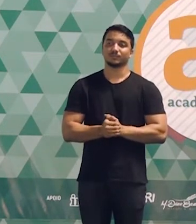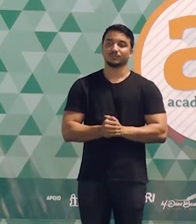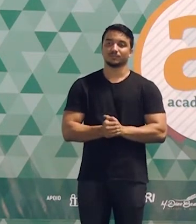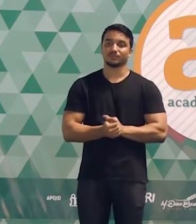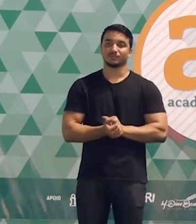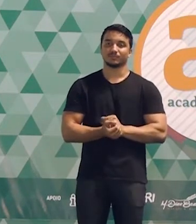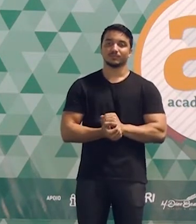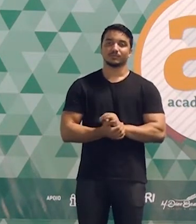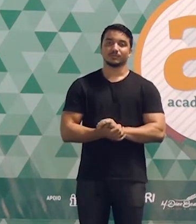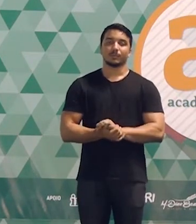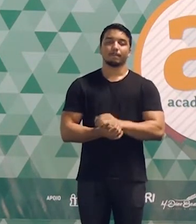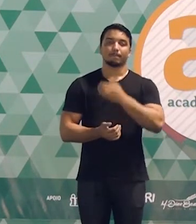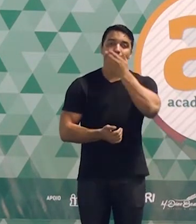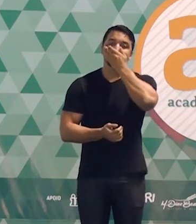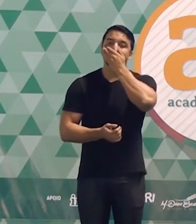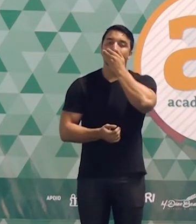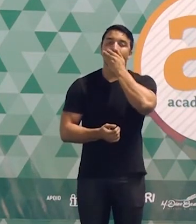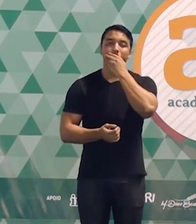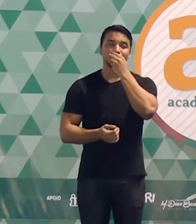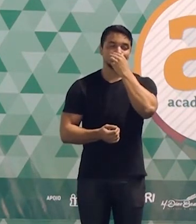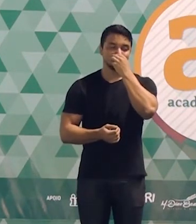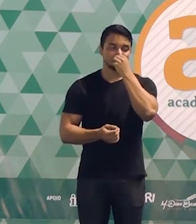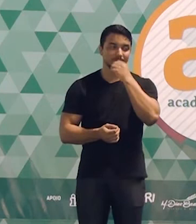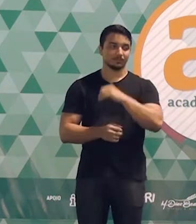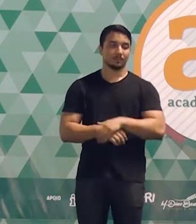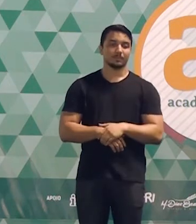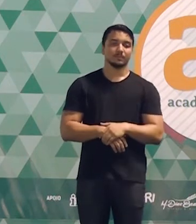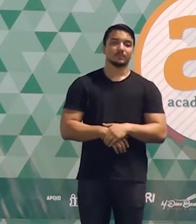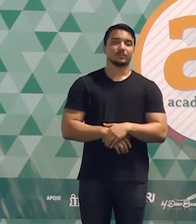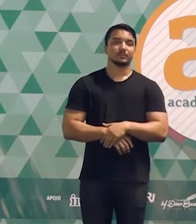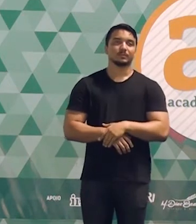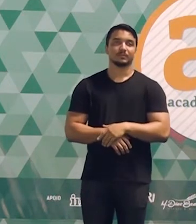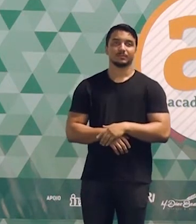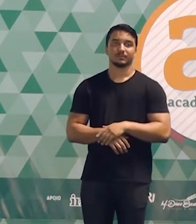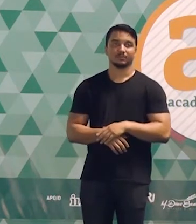situação. Você vai aparecer na TV, viu?